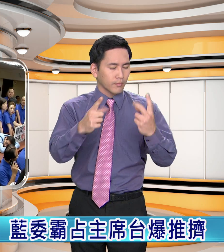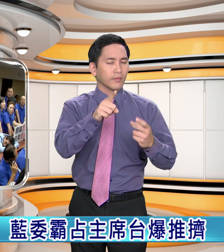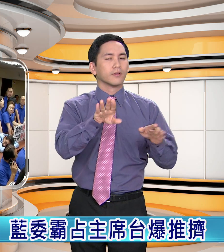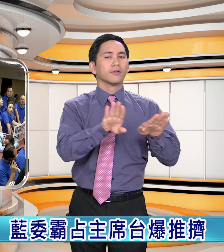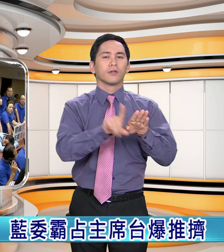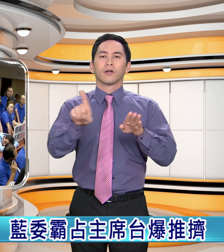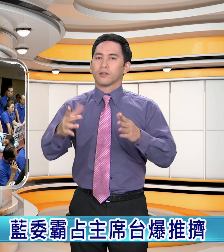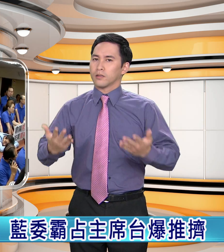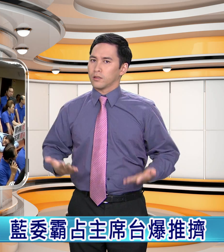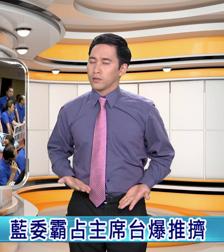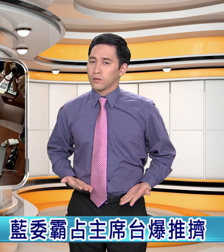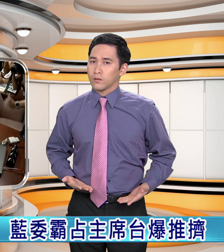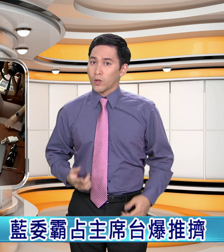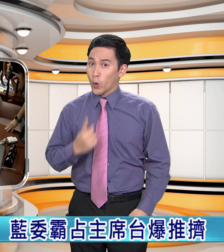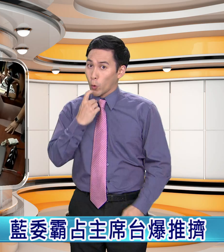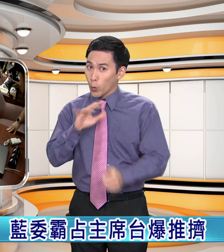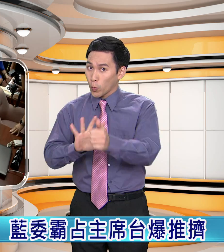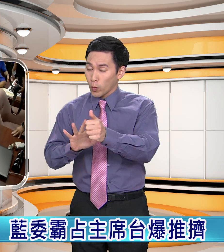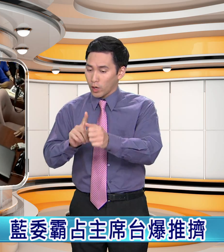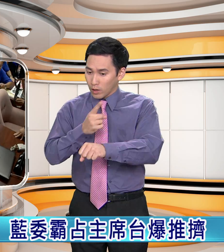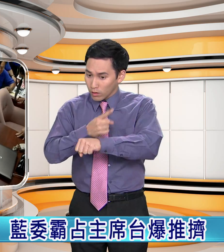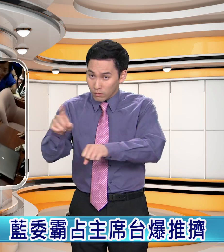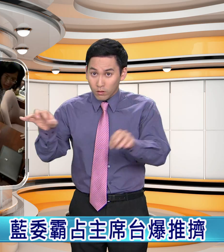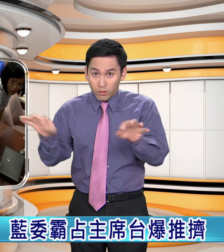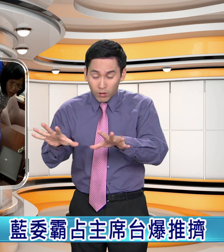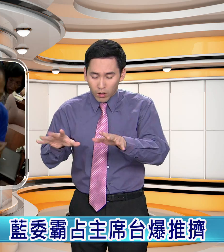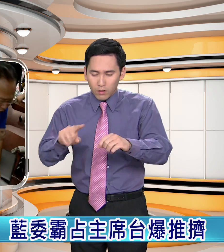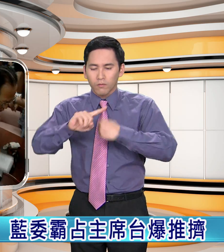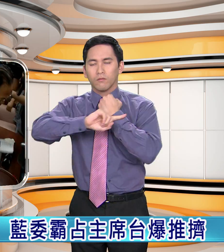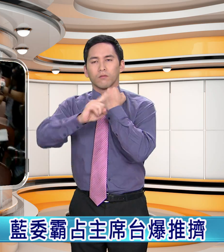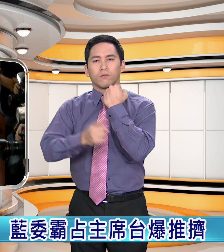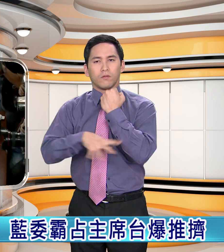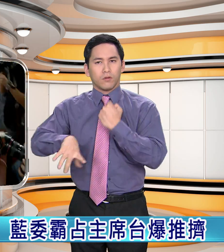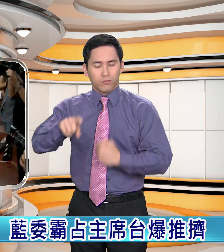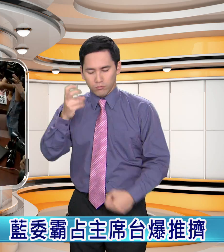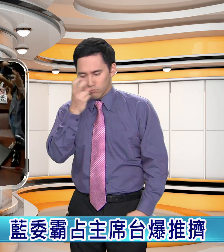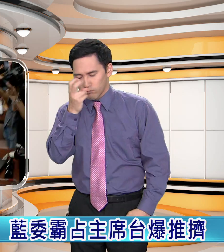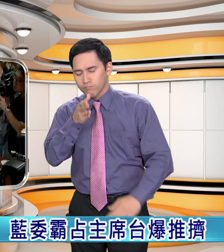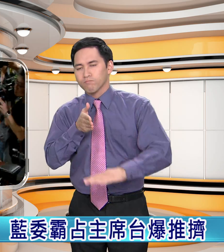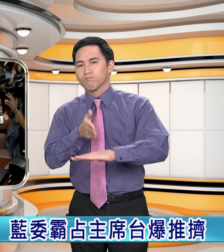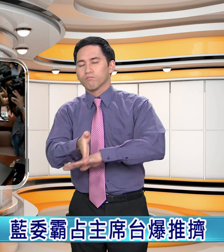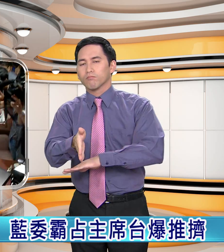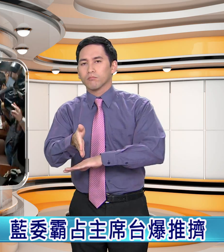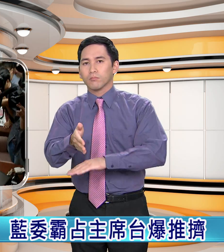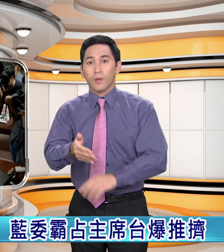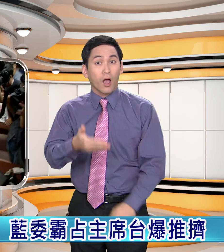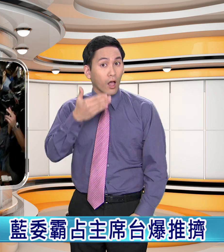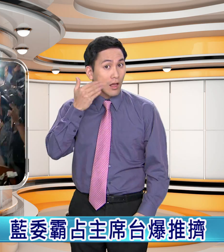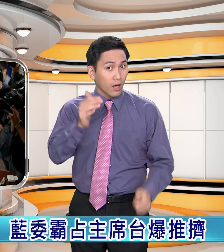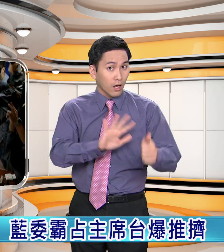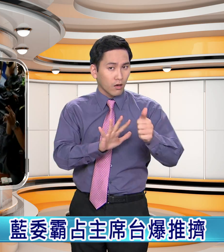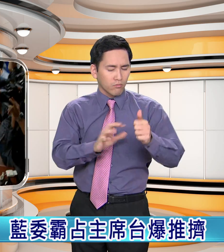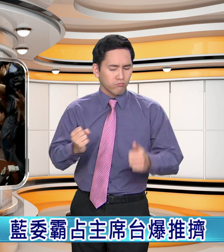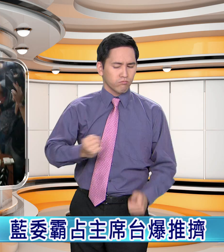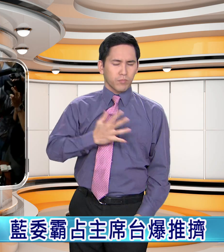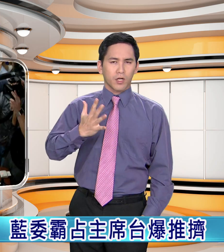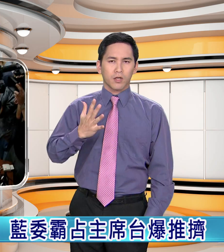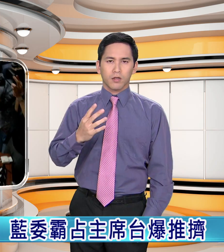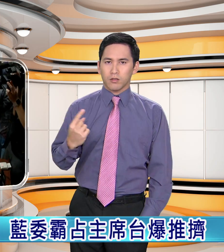钟就初审通过了一例一修条例劳基法修正草案。蓝营立委昨天